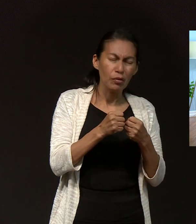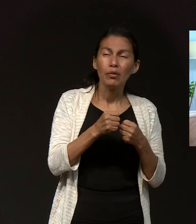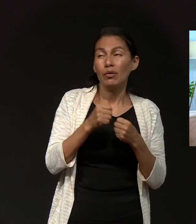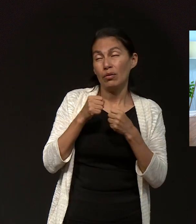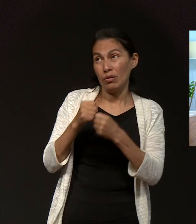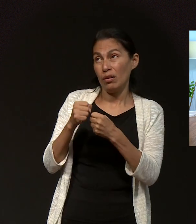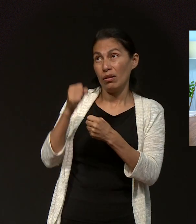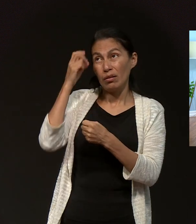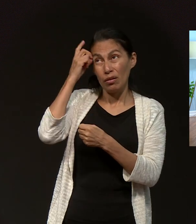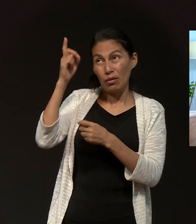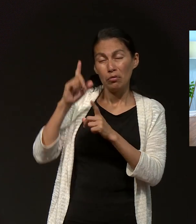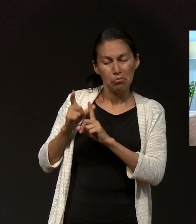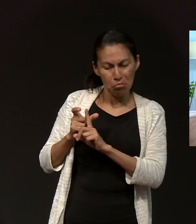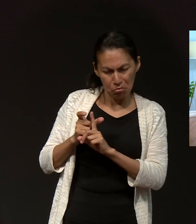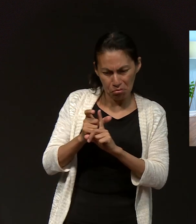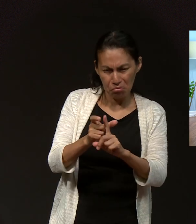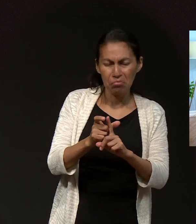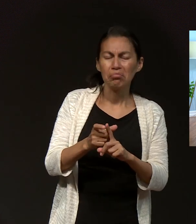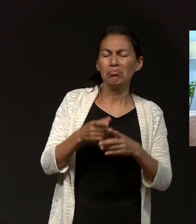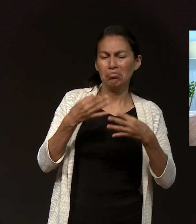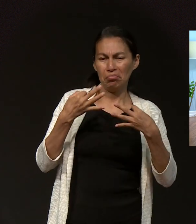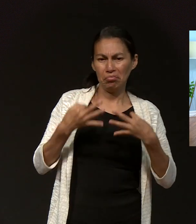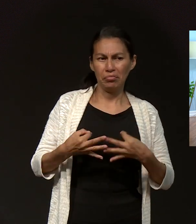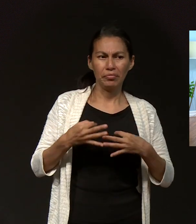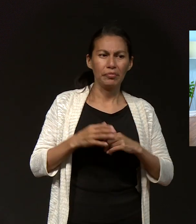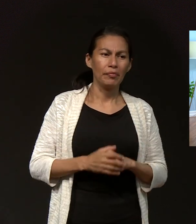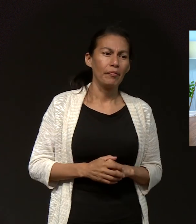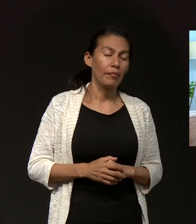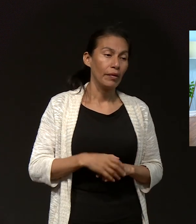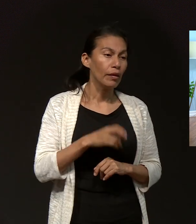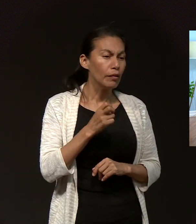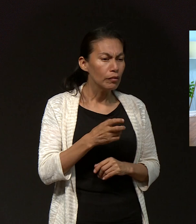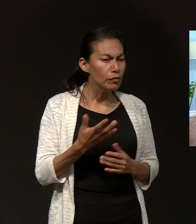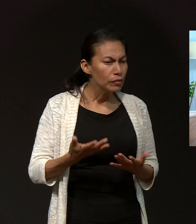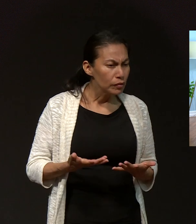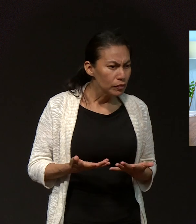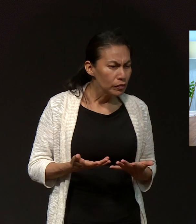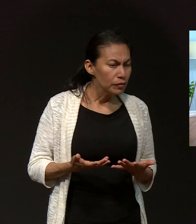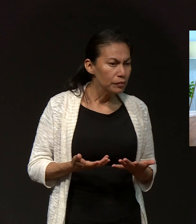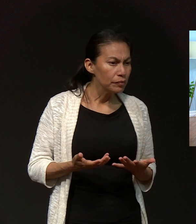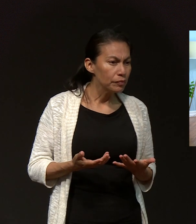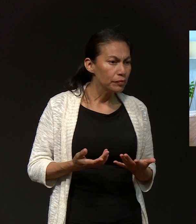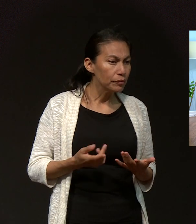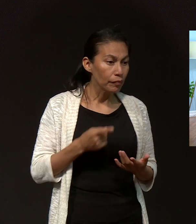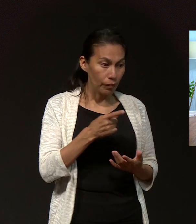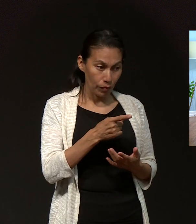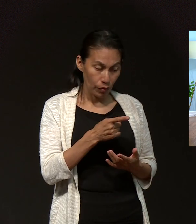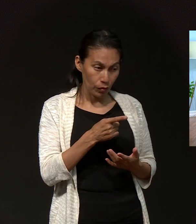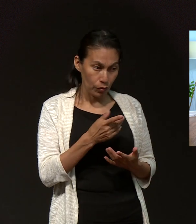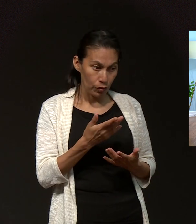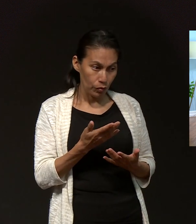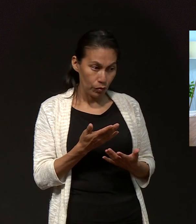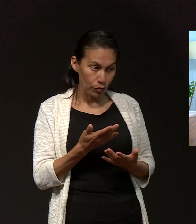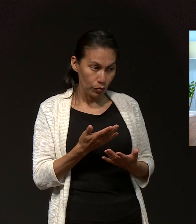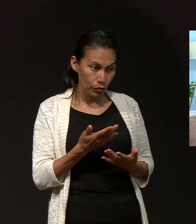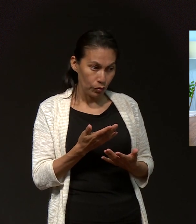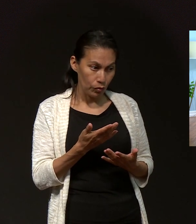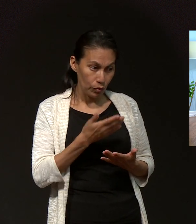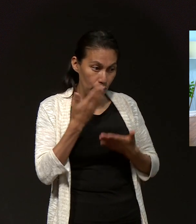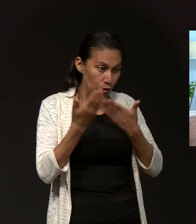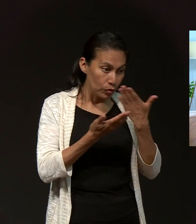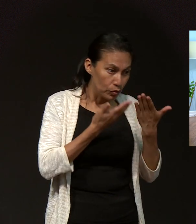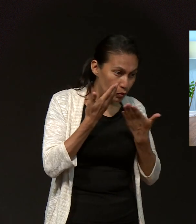Con la seguridad de que Dios estaba... Dios estaba al control de la vida. Y se ofrece, entonces, que tu